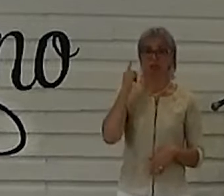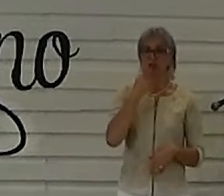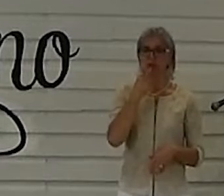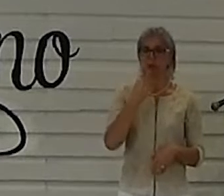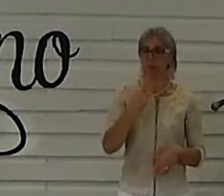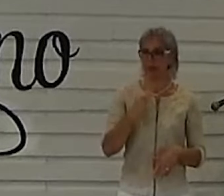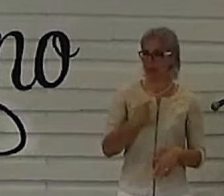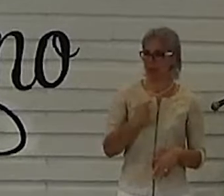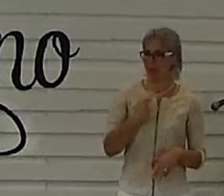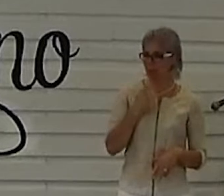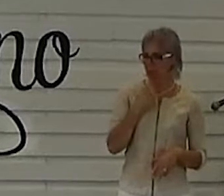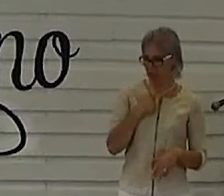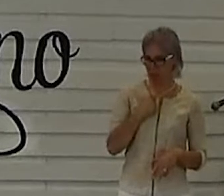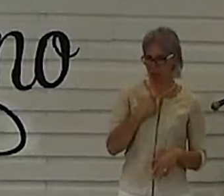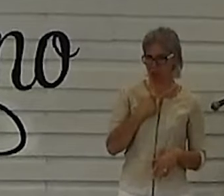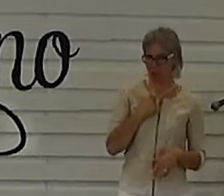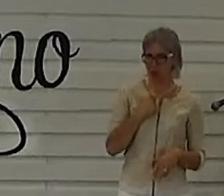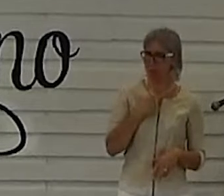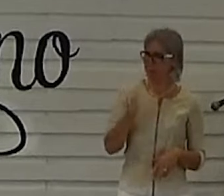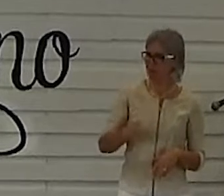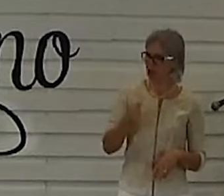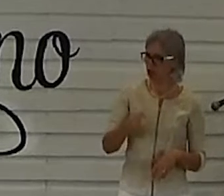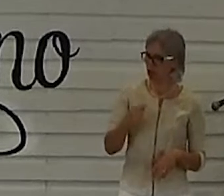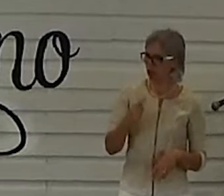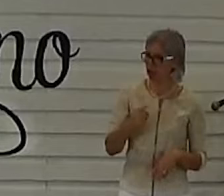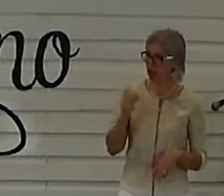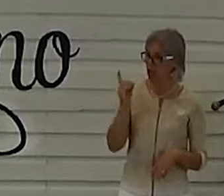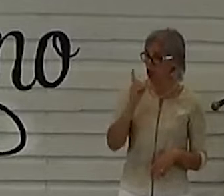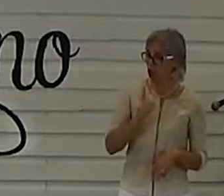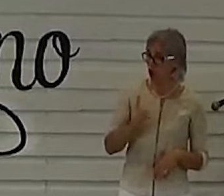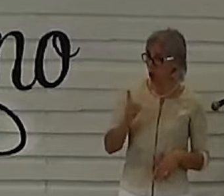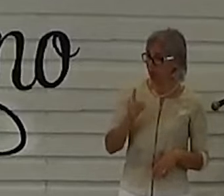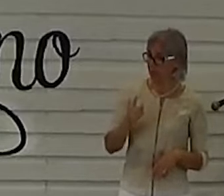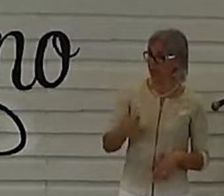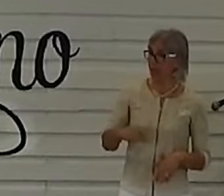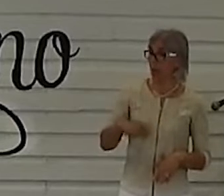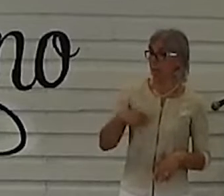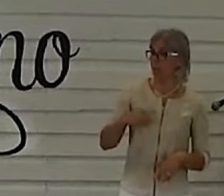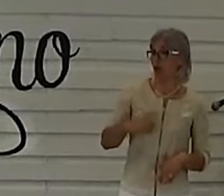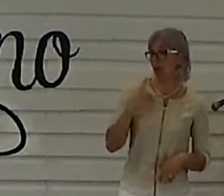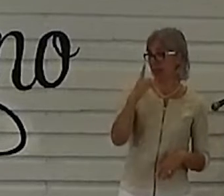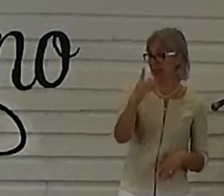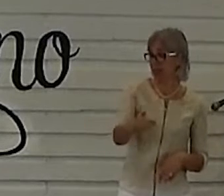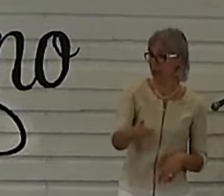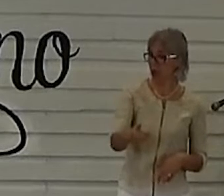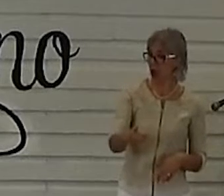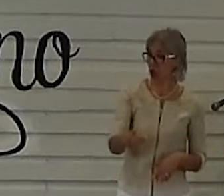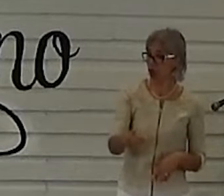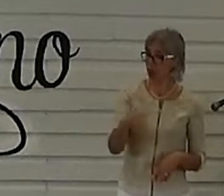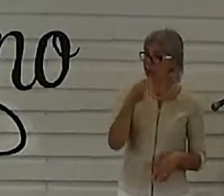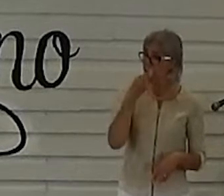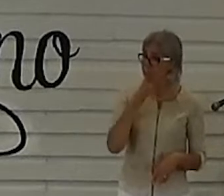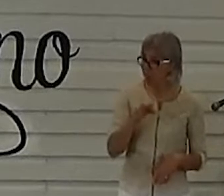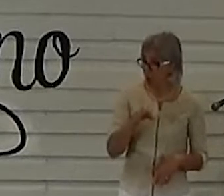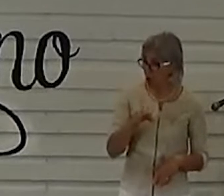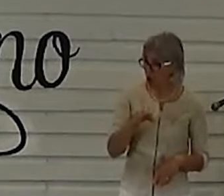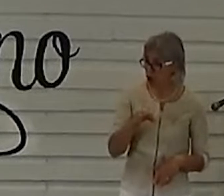prossima che c'è l'incontro dei collaboratori, e che cosa? E ho detto: Mara, tu sei una grande